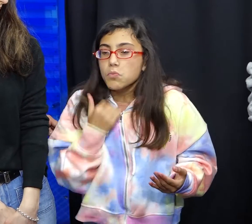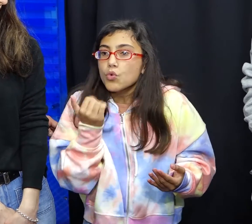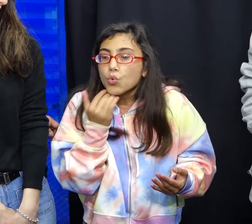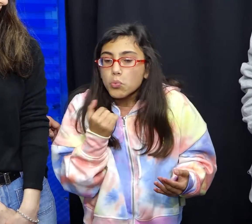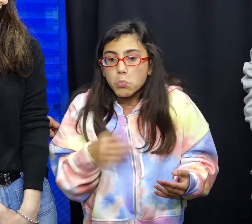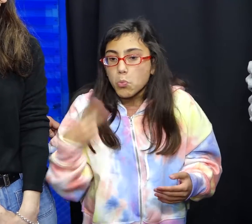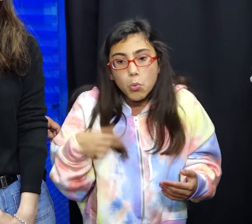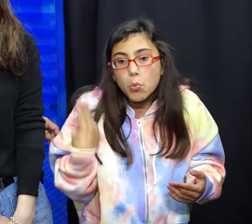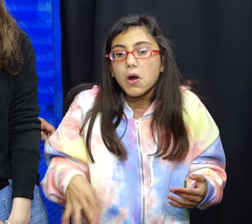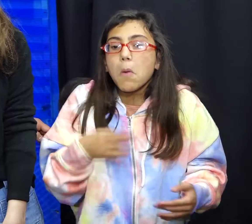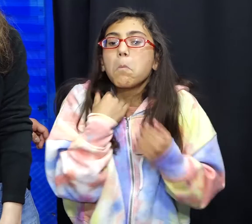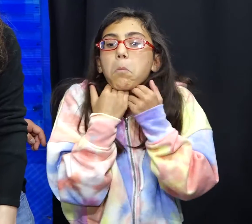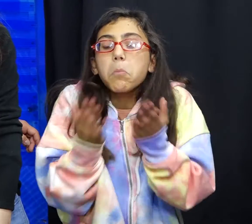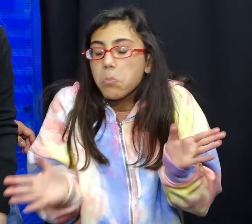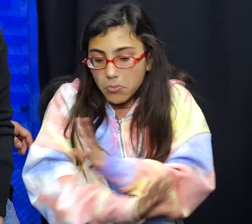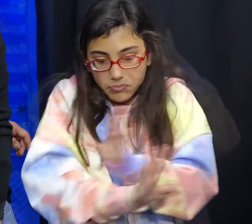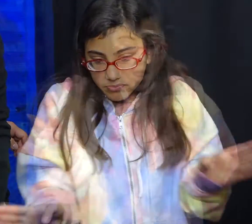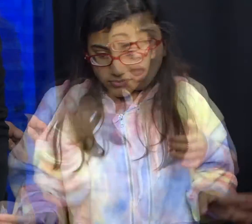gusta. Y no sé,